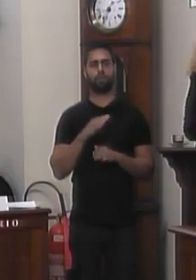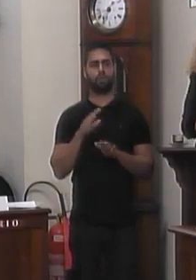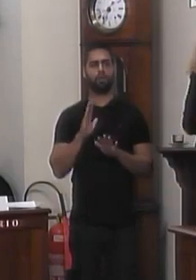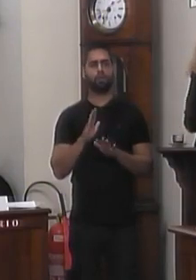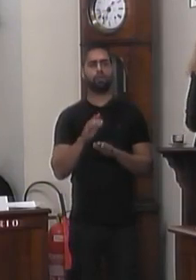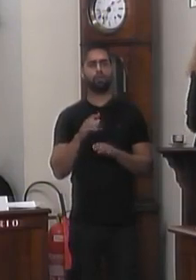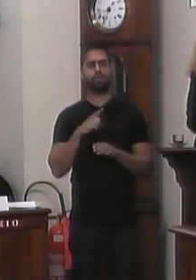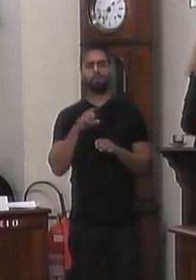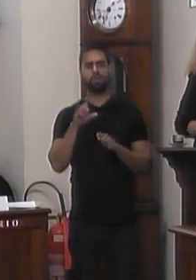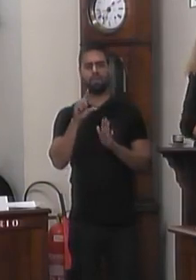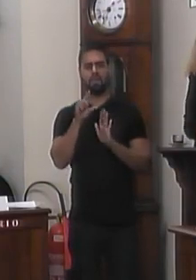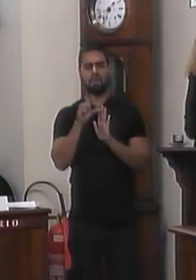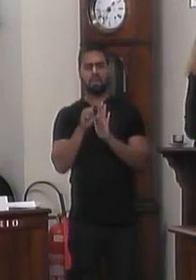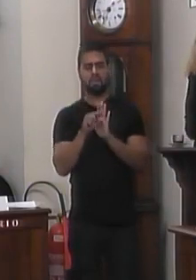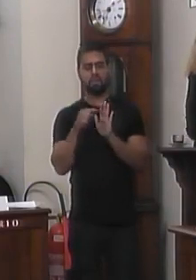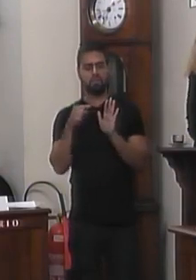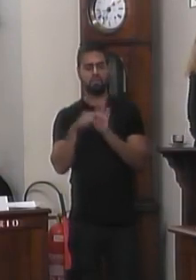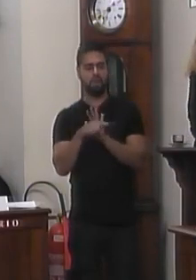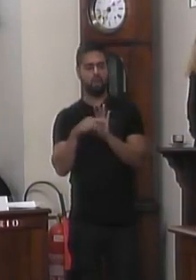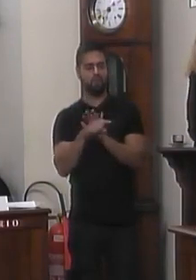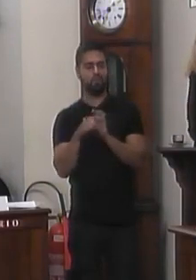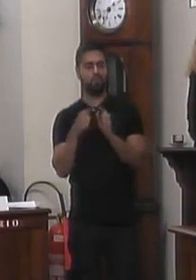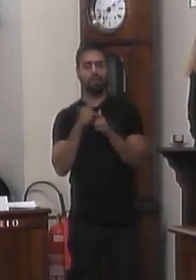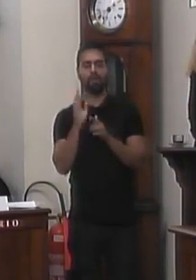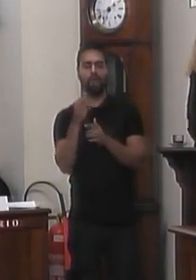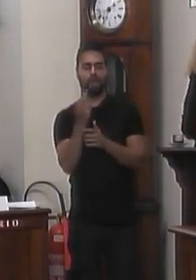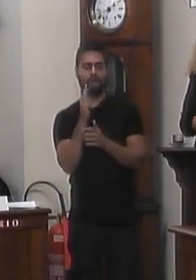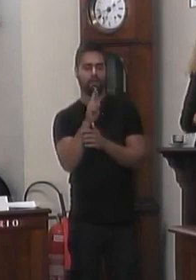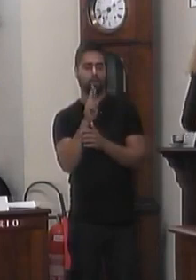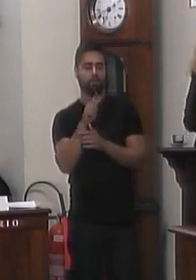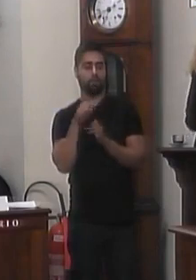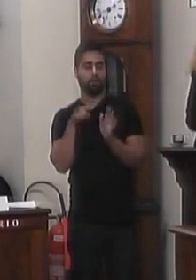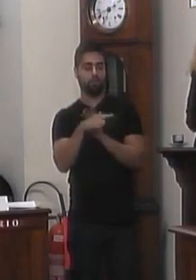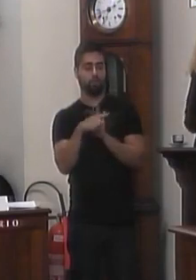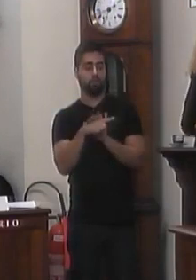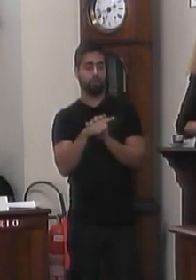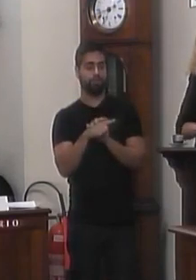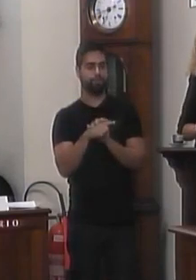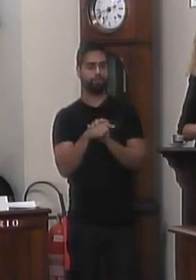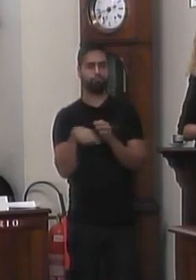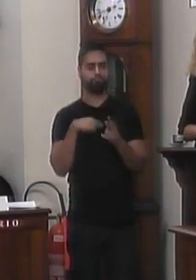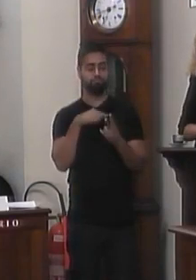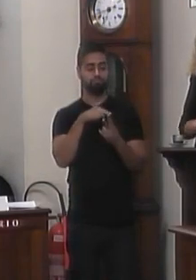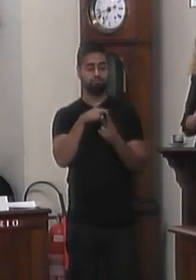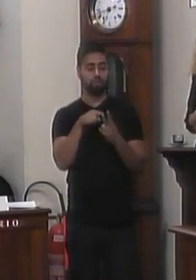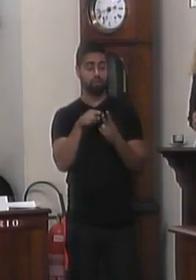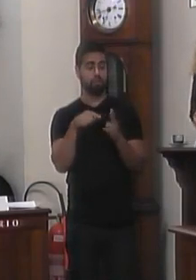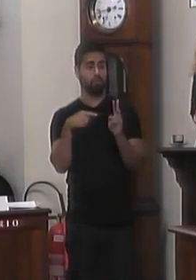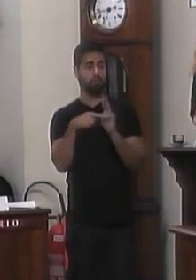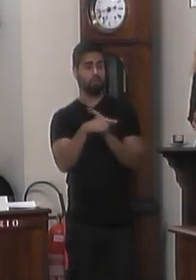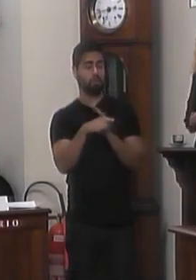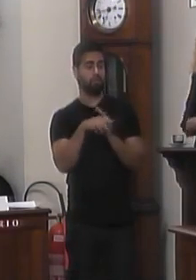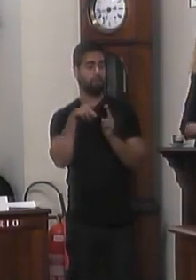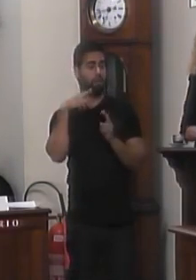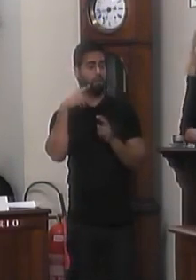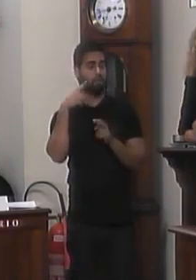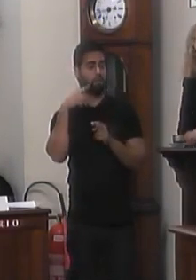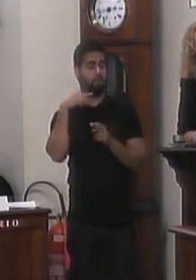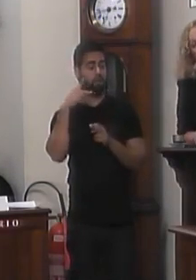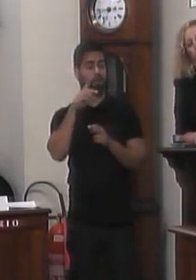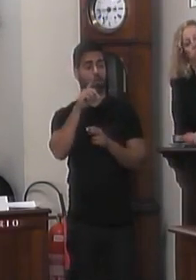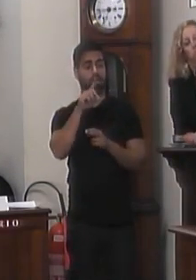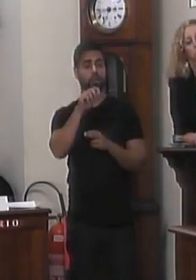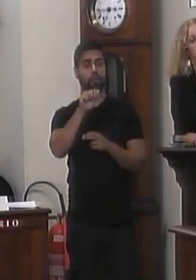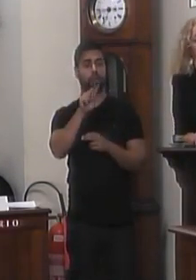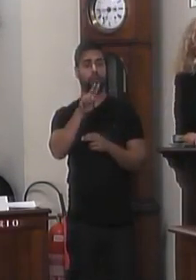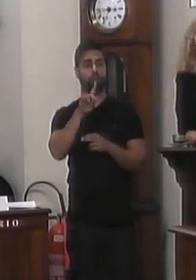menos pergunta, porque já são sanadas as perguntas. Na verdade, as 2 perguntas que eu tinha, o vereador David